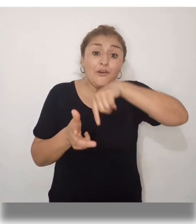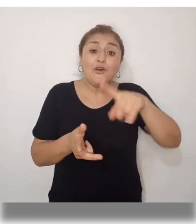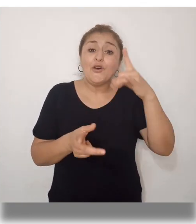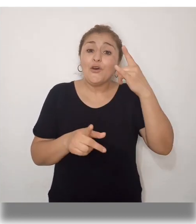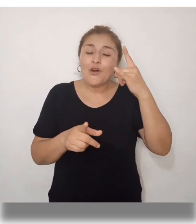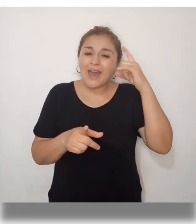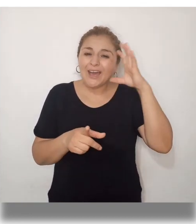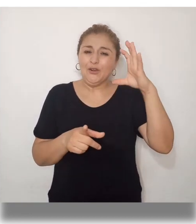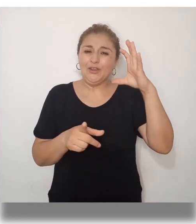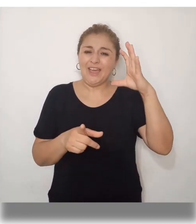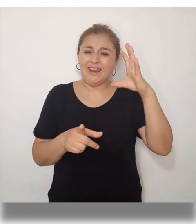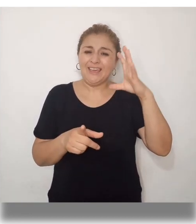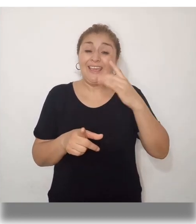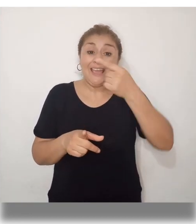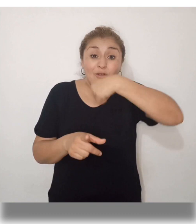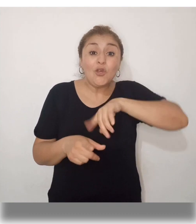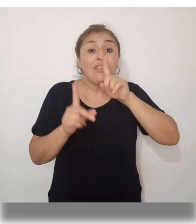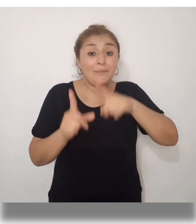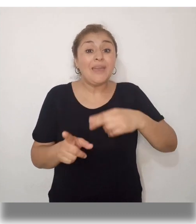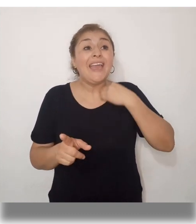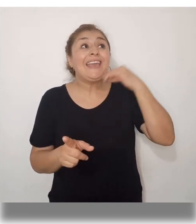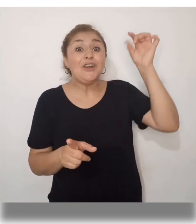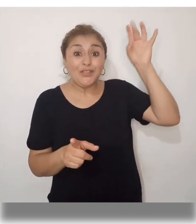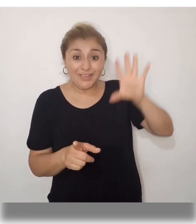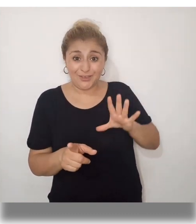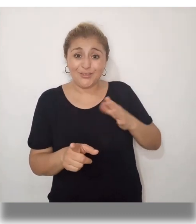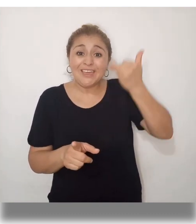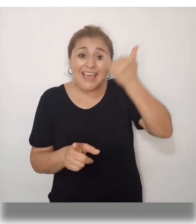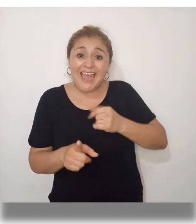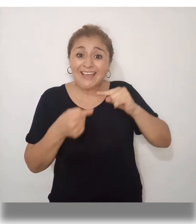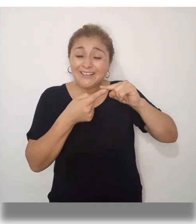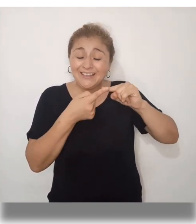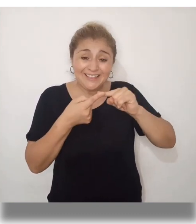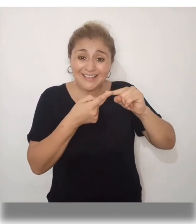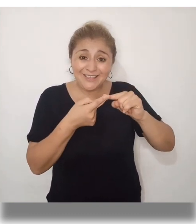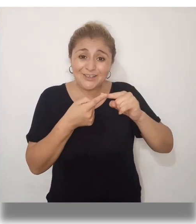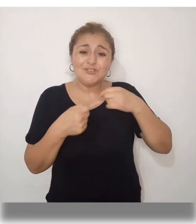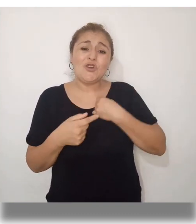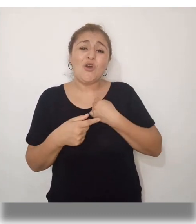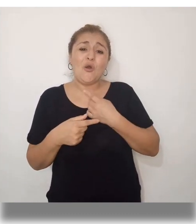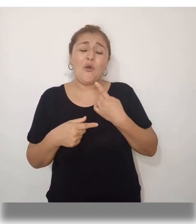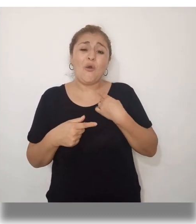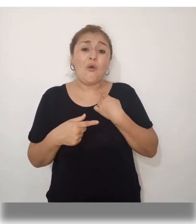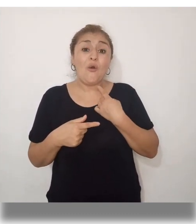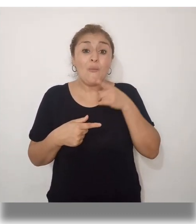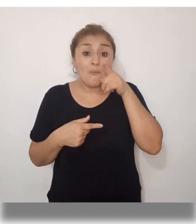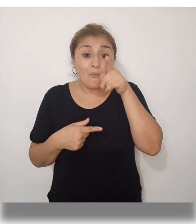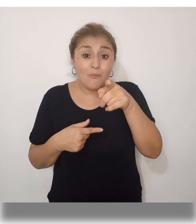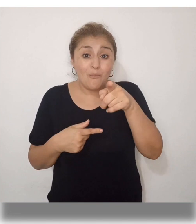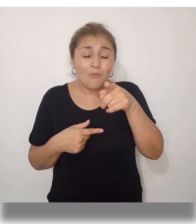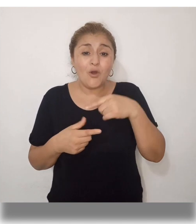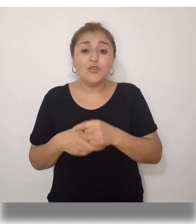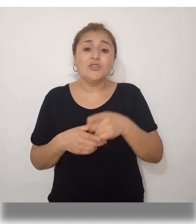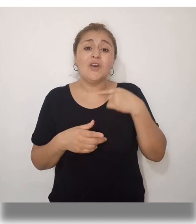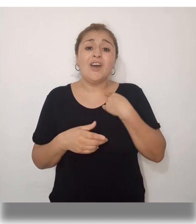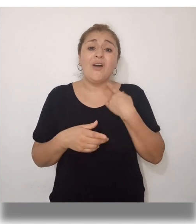y vos somos sus hijos yo no soy un hijo casual vos no sos